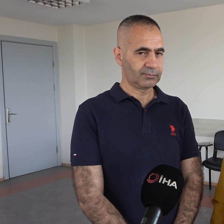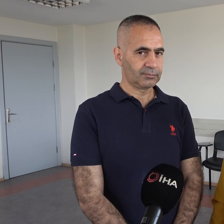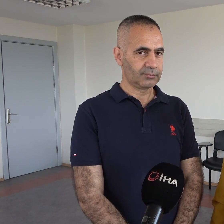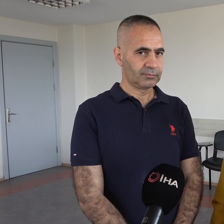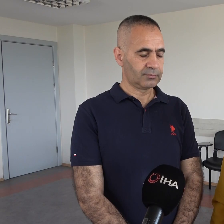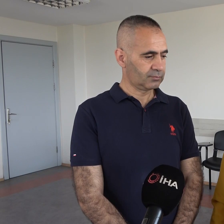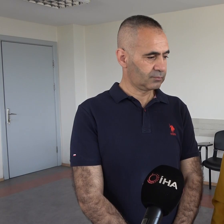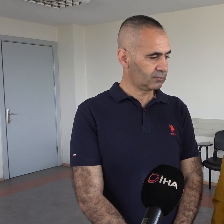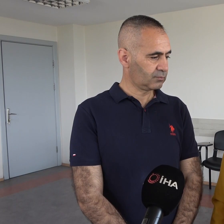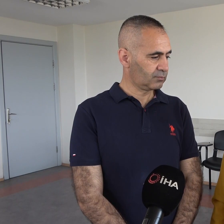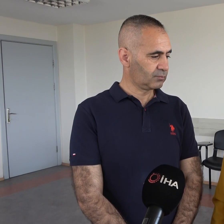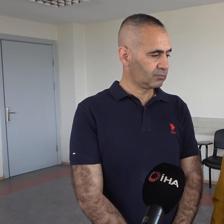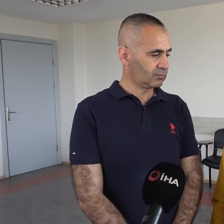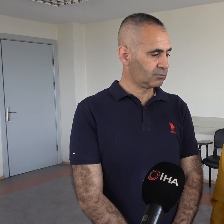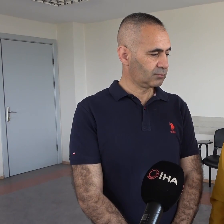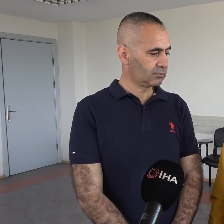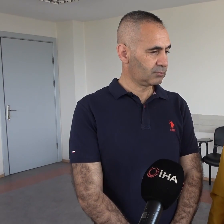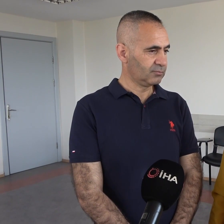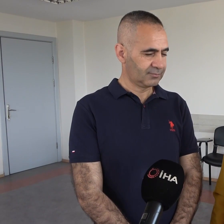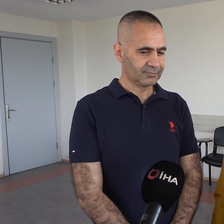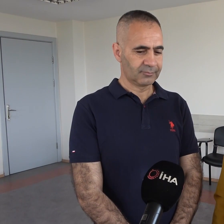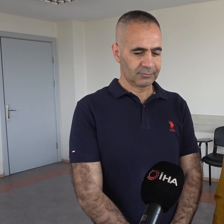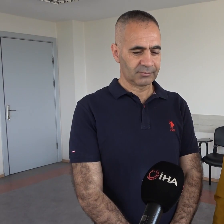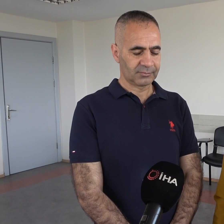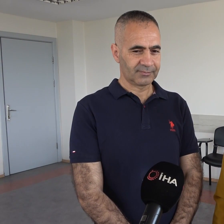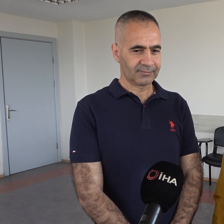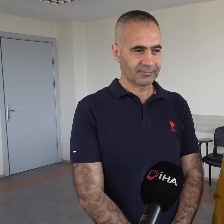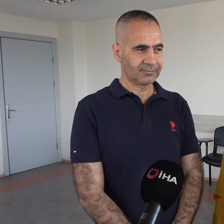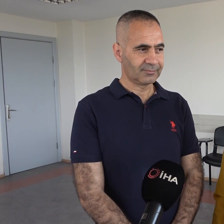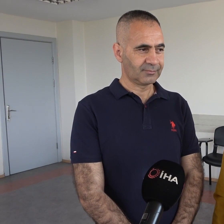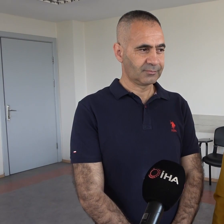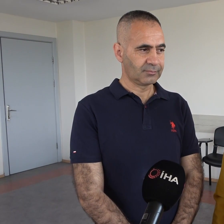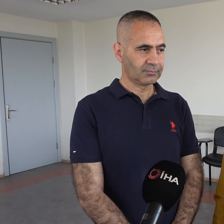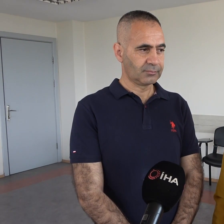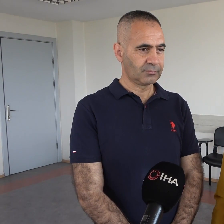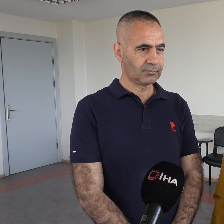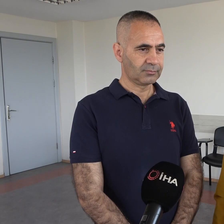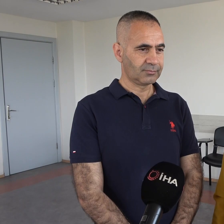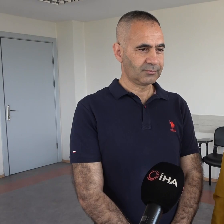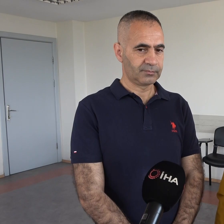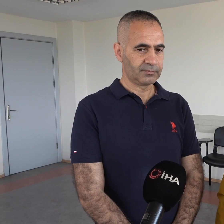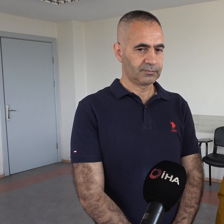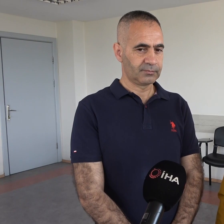çok zorlanıyoruz. O yüzden ona yardımcı olmak için bu kursa başvurdum. Doğuştan